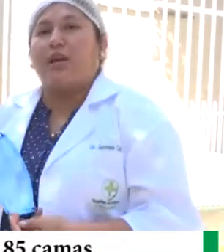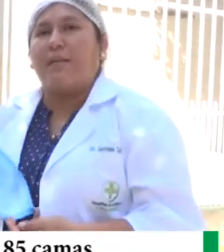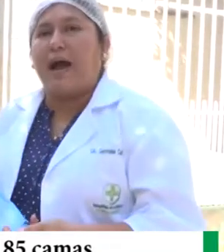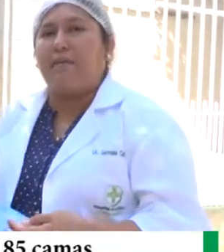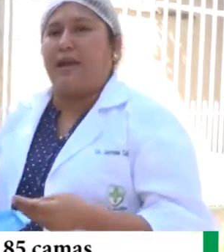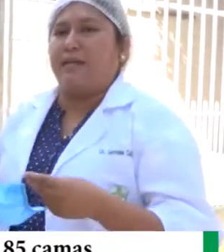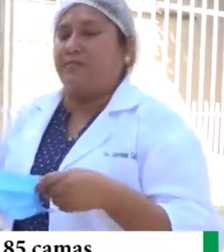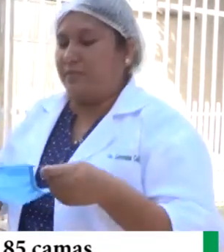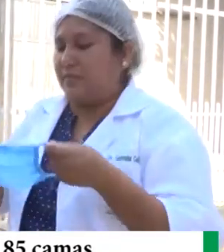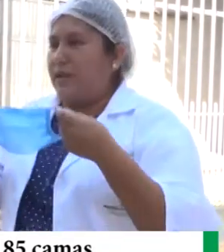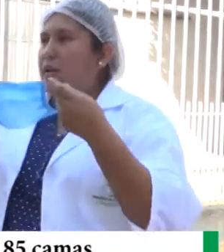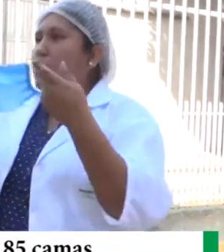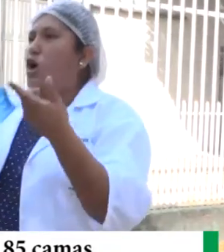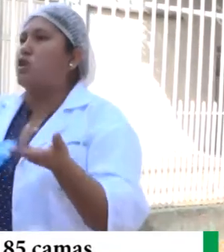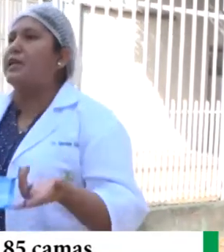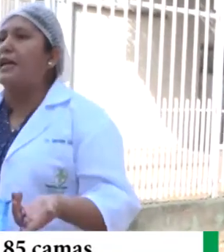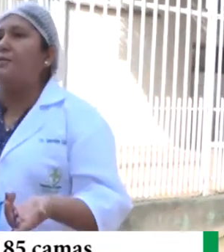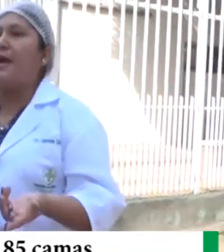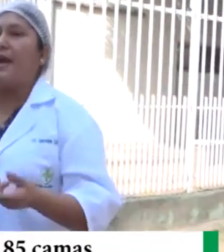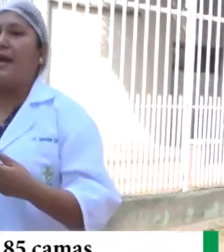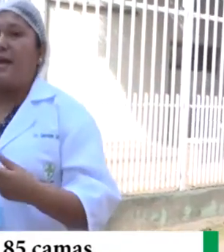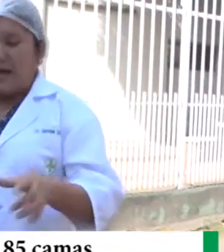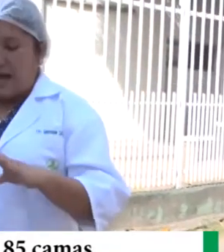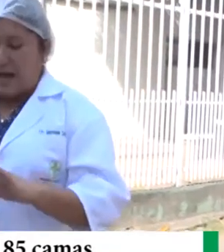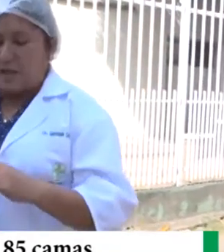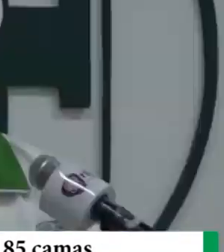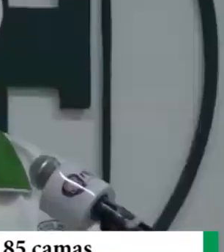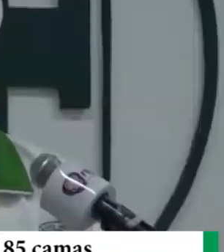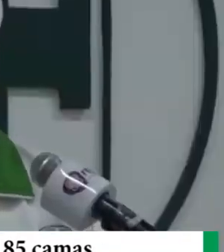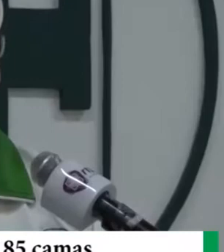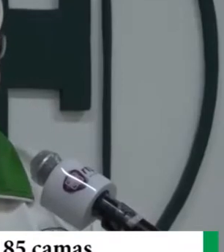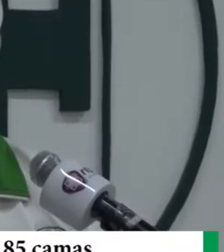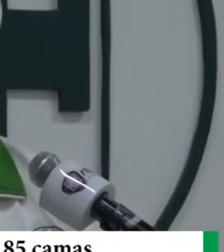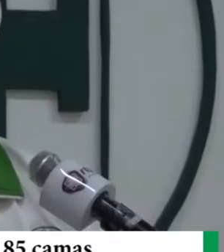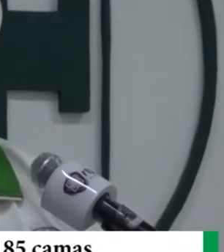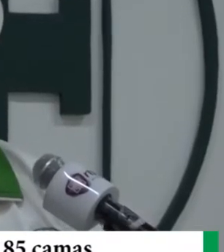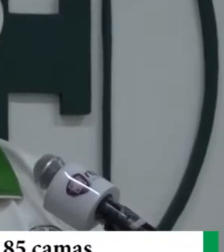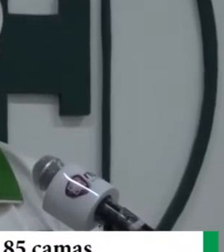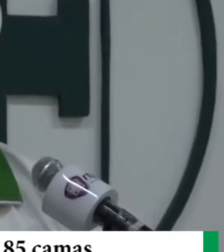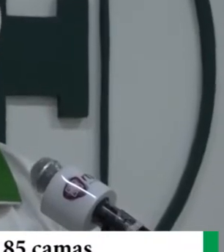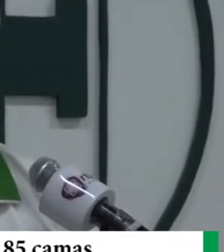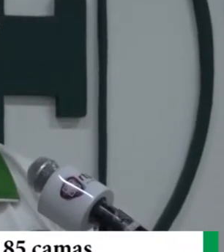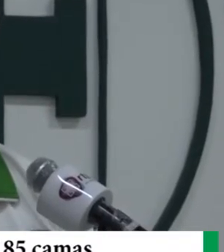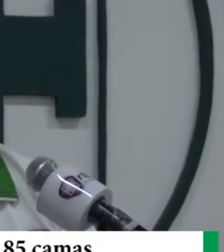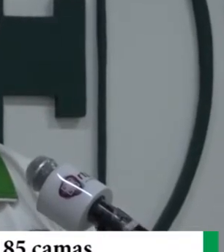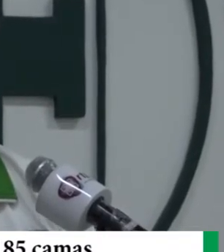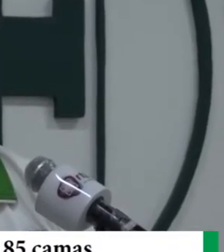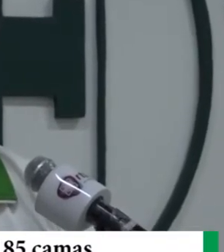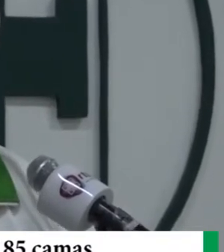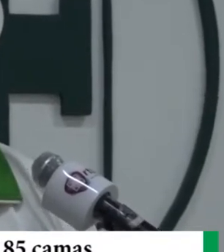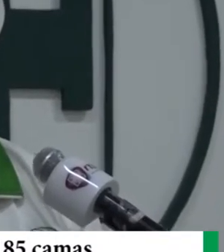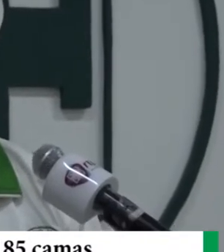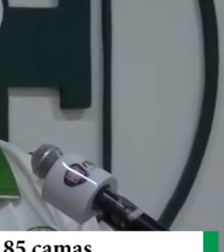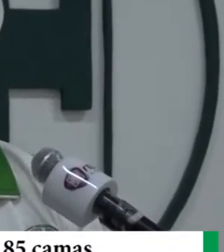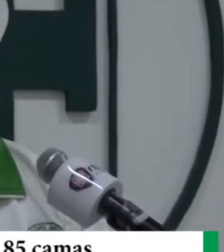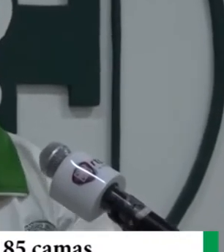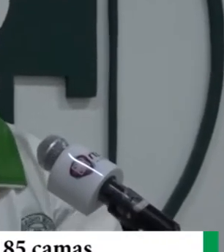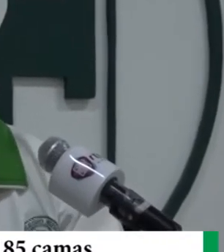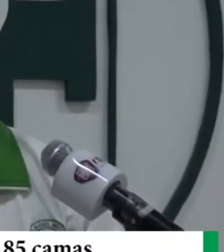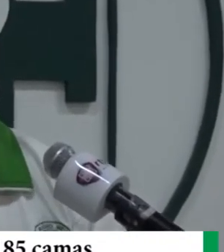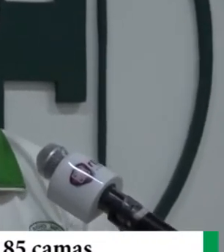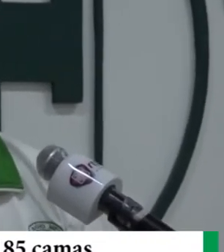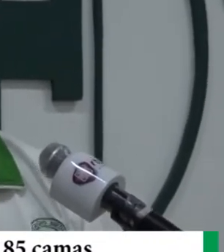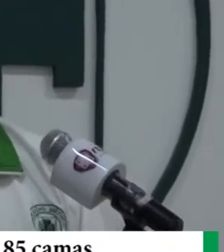todo esto y va a tener que suceder como está sucedido en la Argentina, el repliegue de los colegas. No queremos llegar a eso. Y es por eso